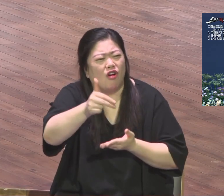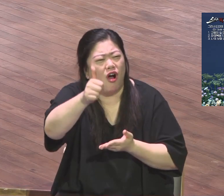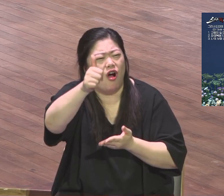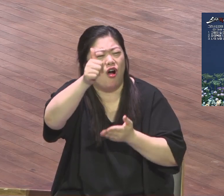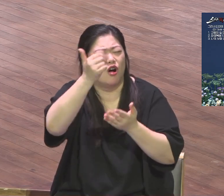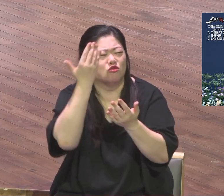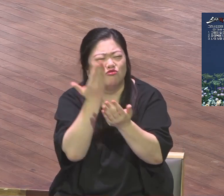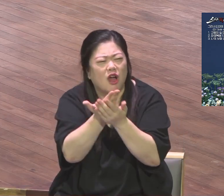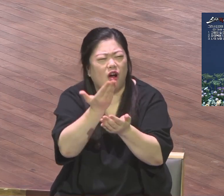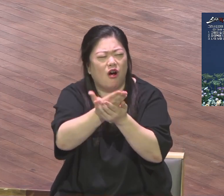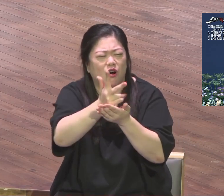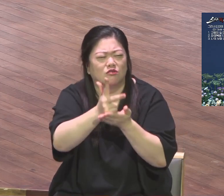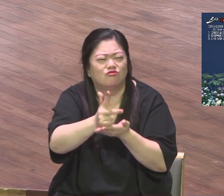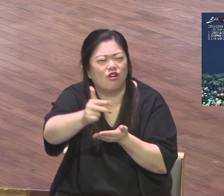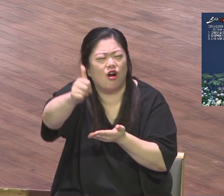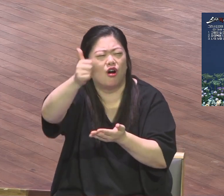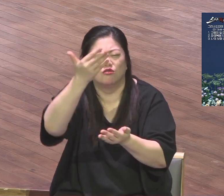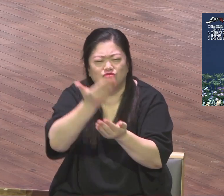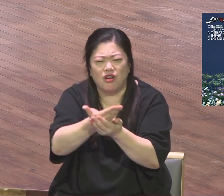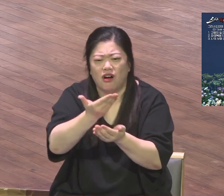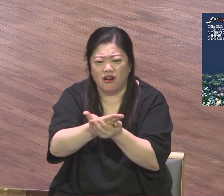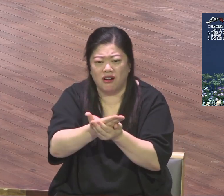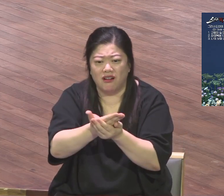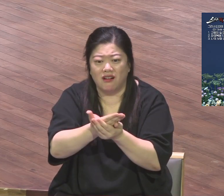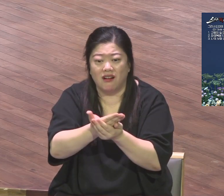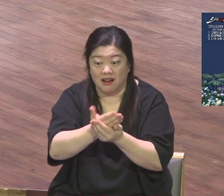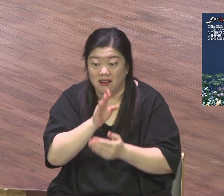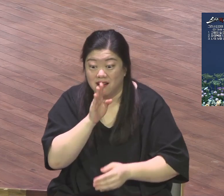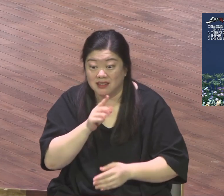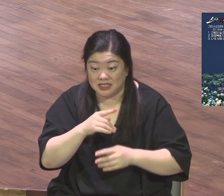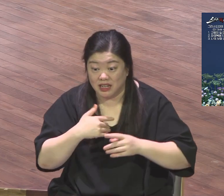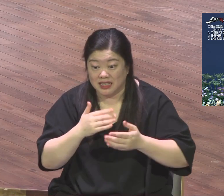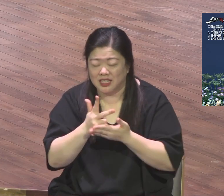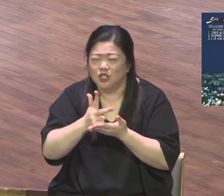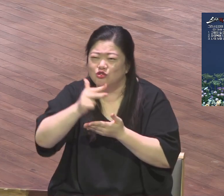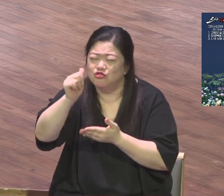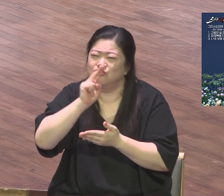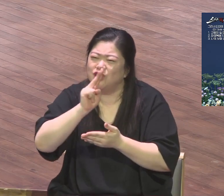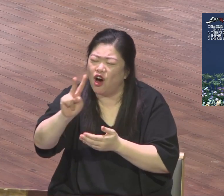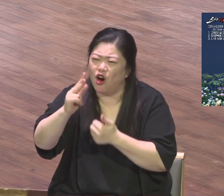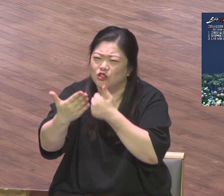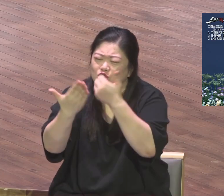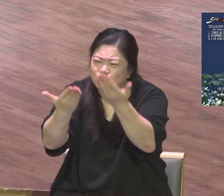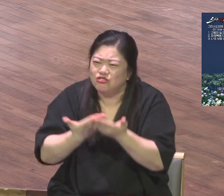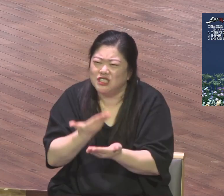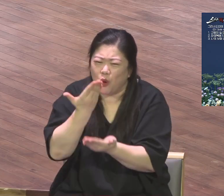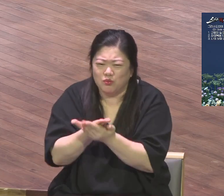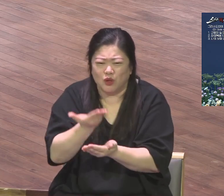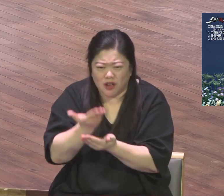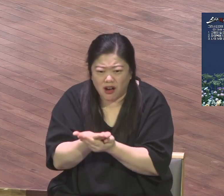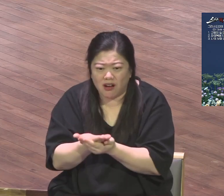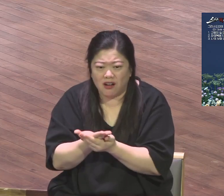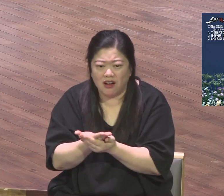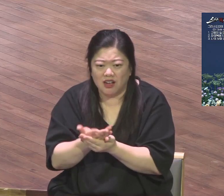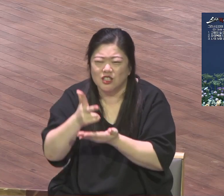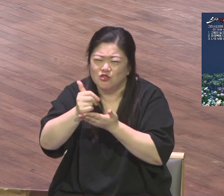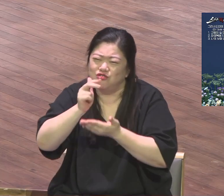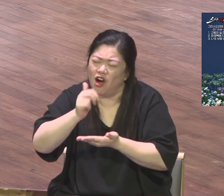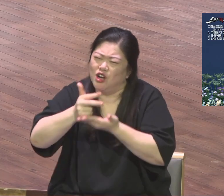주시옵소서 하고서는 기도를 하는데, 기도하는 가운데 어떤 생각이 드는가 하면은, 어떤 그 영적인 감동이 오는 거